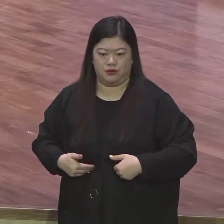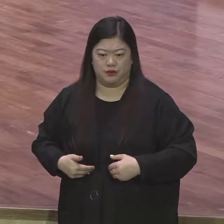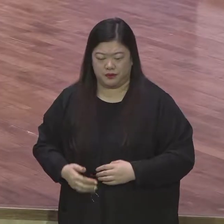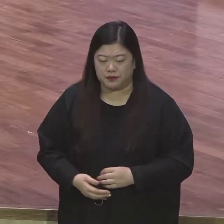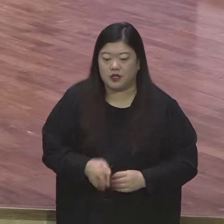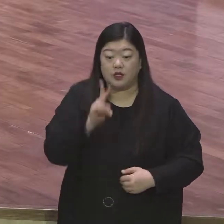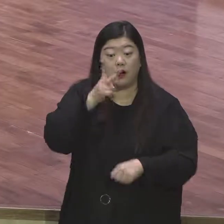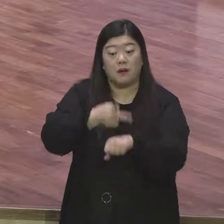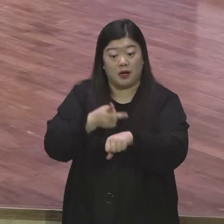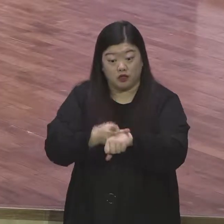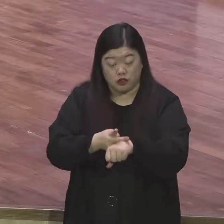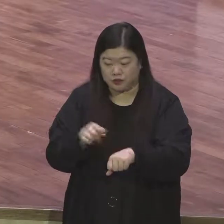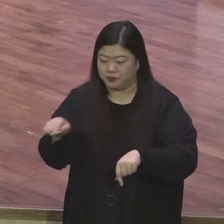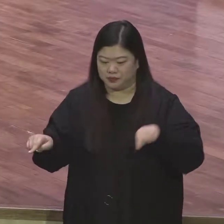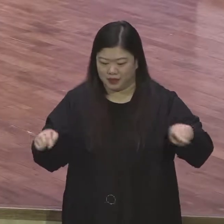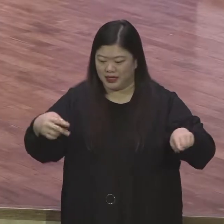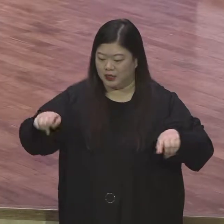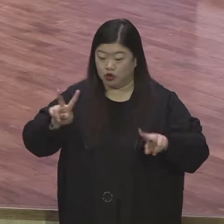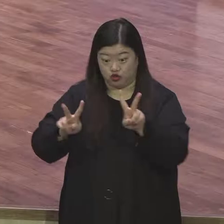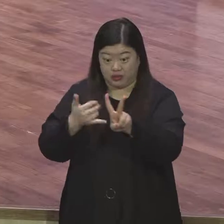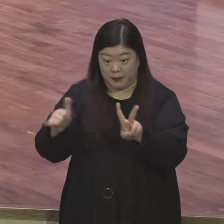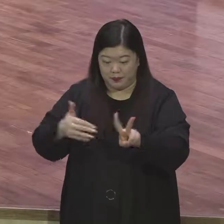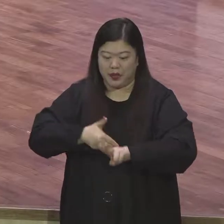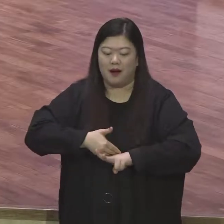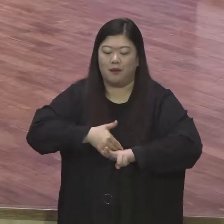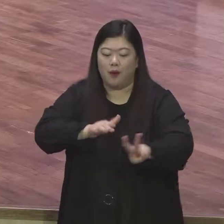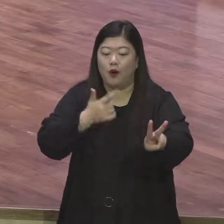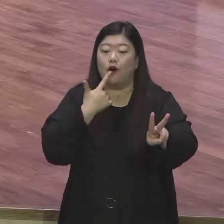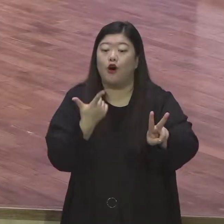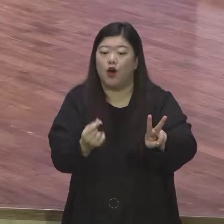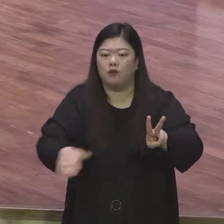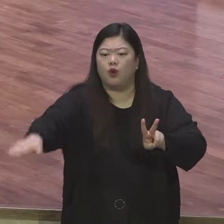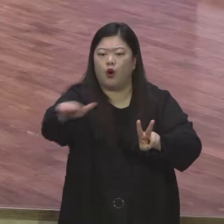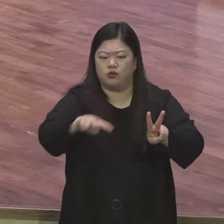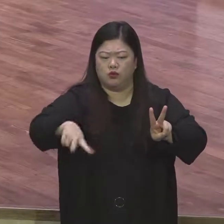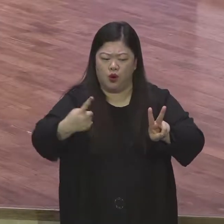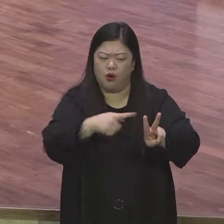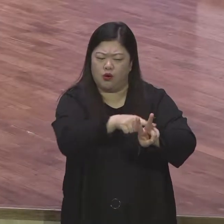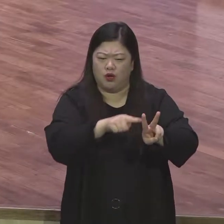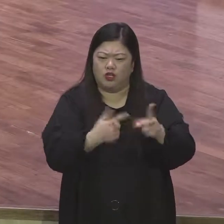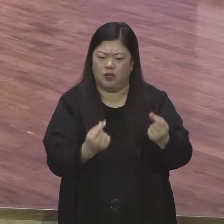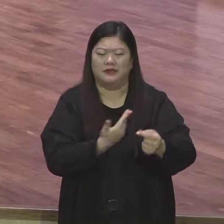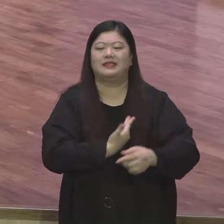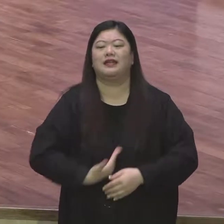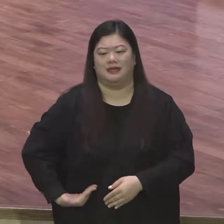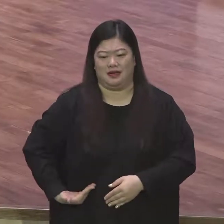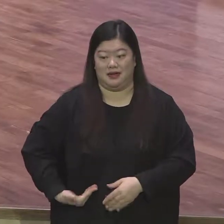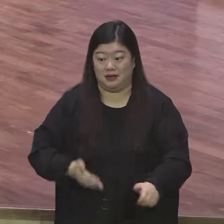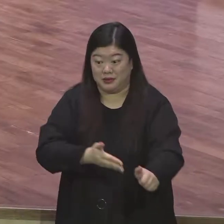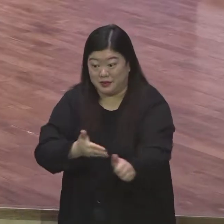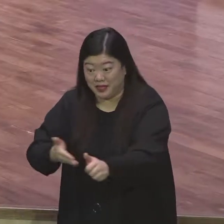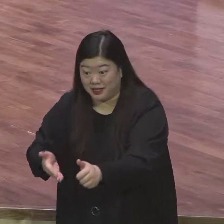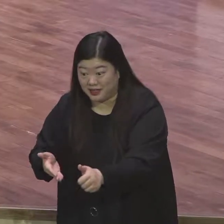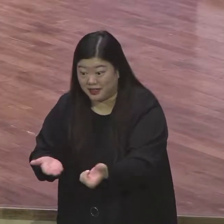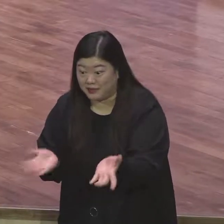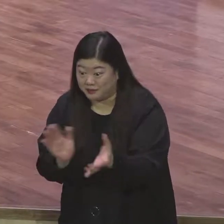자들 다 되시고 영적 군사들 다 되시기를 제물로 축복합니다.